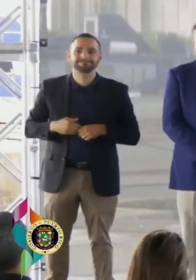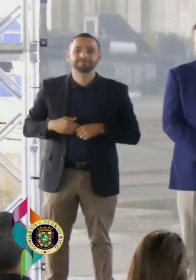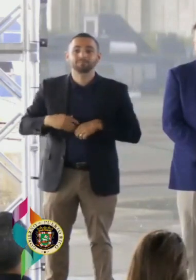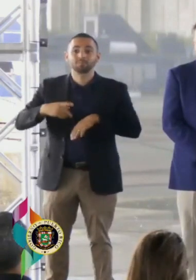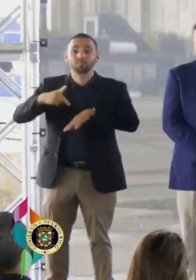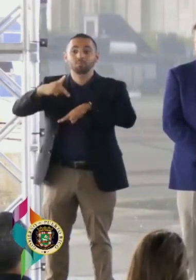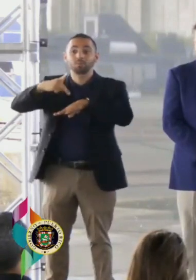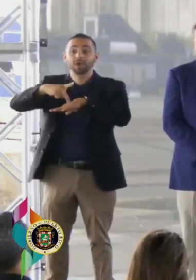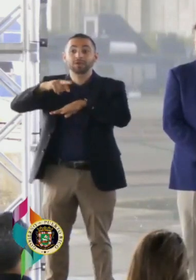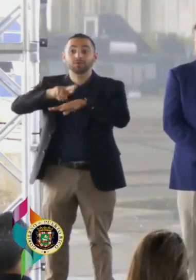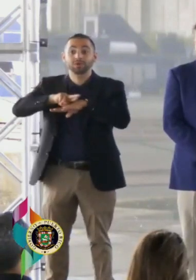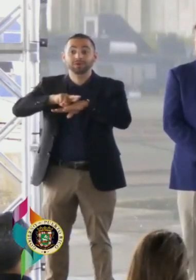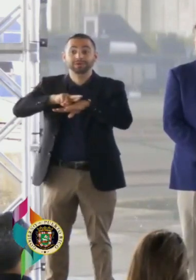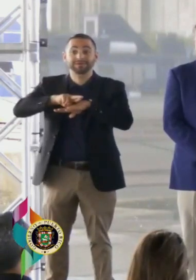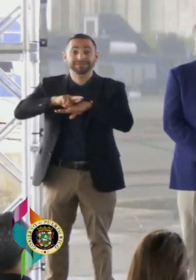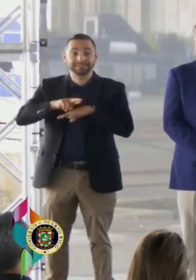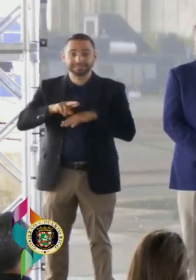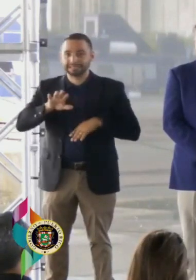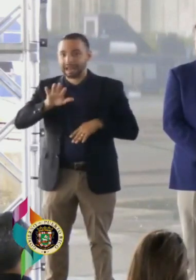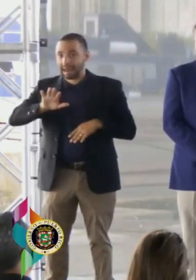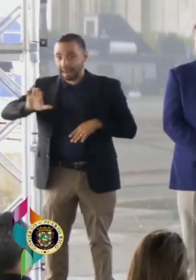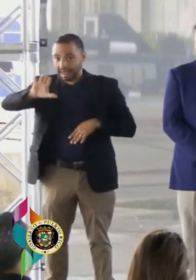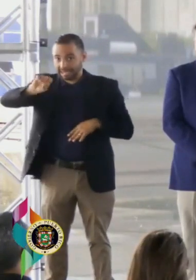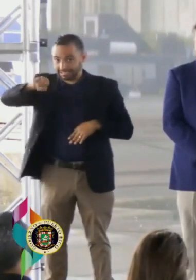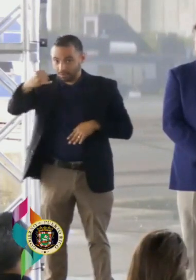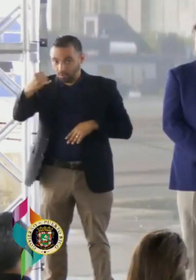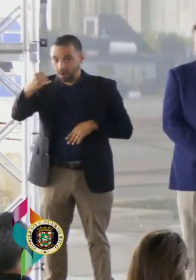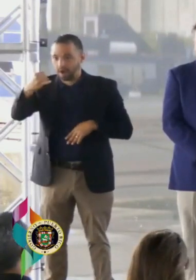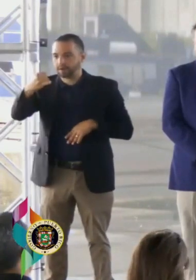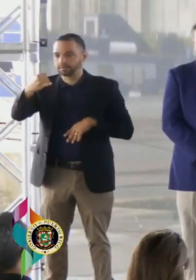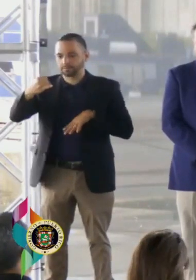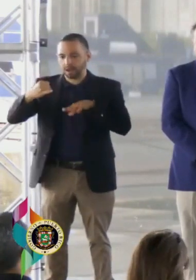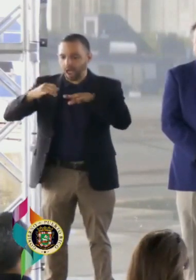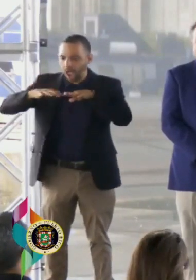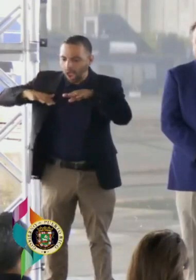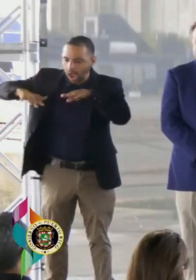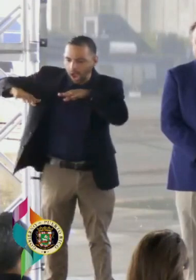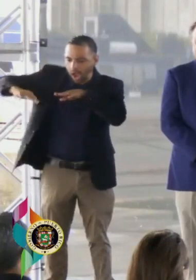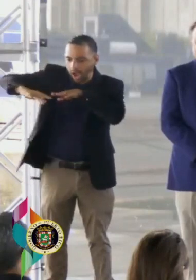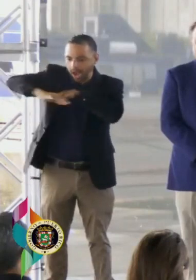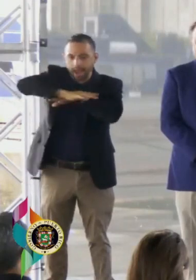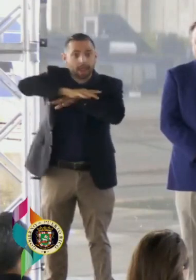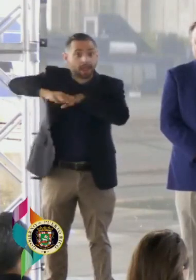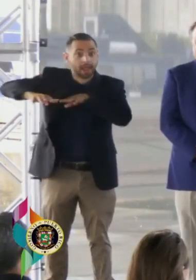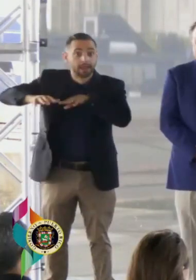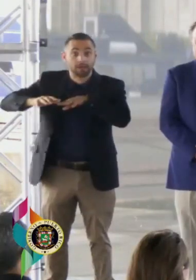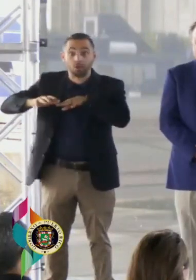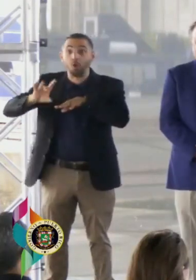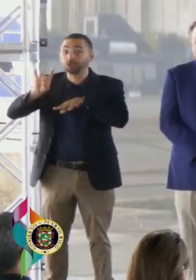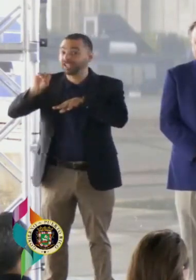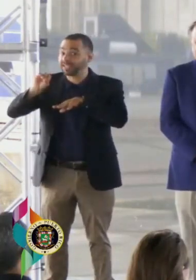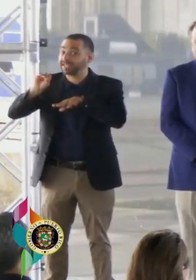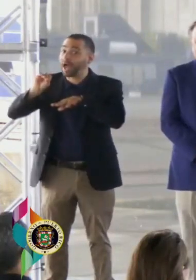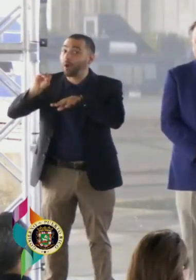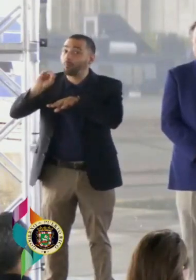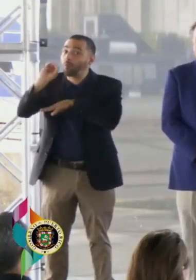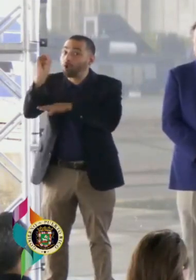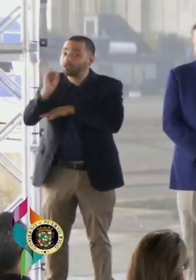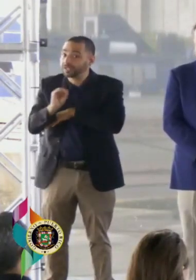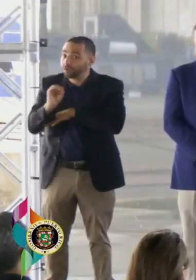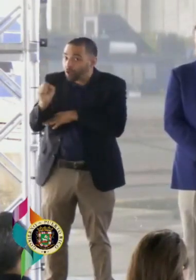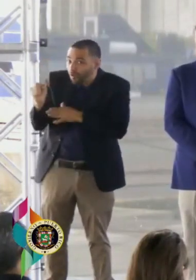toda la Bahía de San Juan la infraestructura portuaria de la Bahía de San Juan donde Puerto Rico ibe el 80% de todo lo que